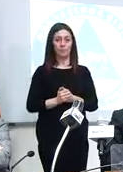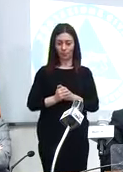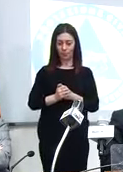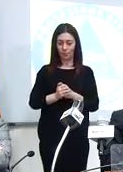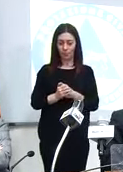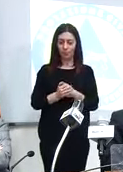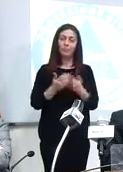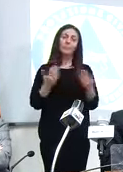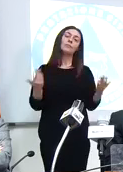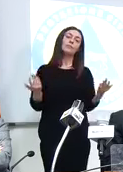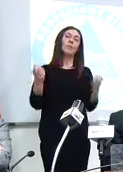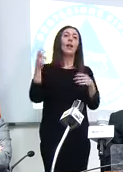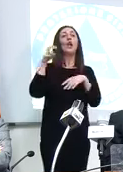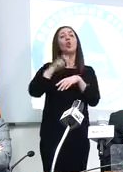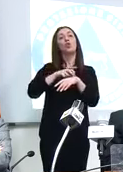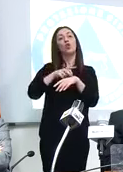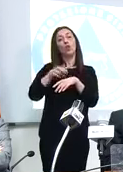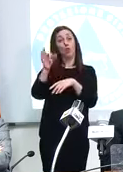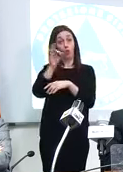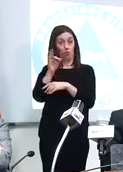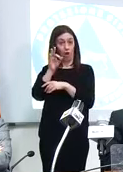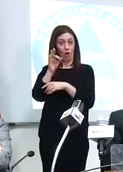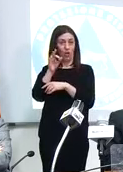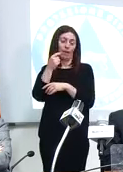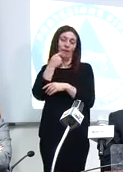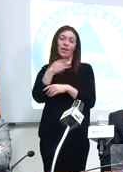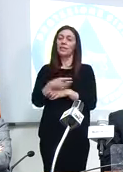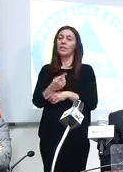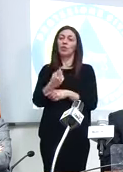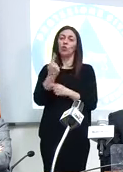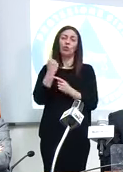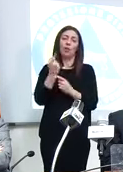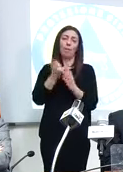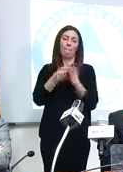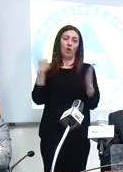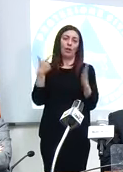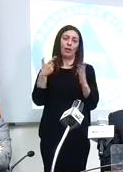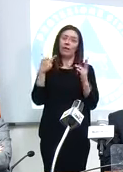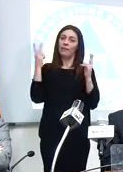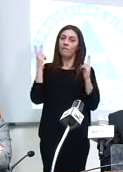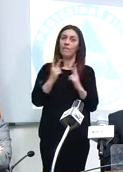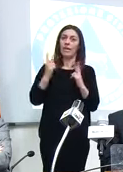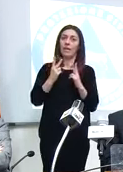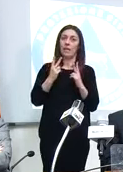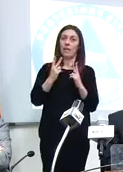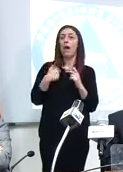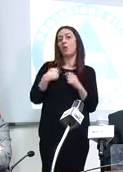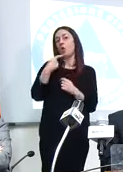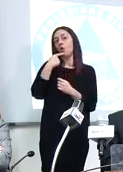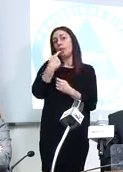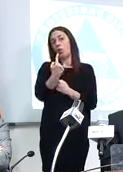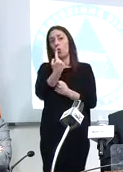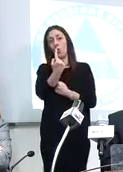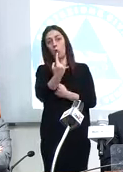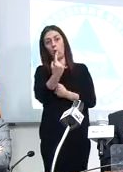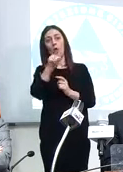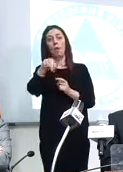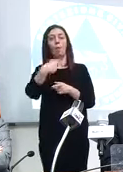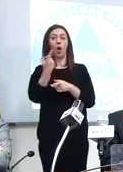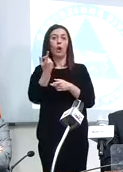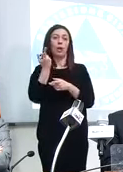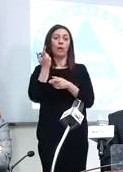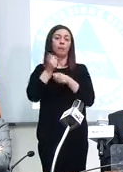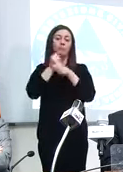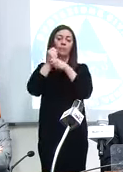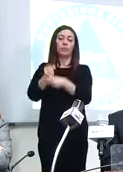Guardate, il dottor Flora ha detto una roba che è la verità. Vi dico solo sto cameo e dopo verrà il professor Baldo e vi dà il